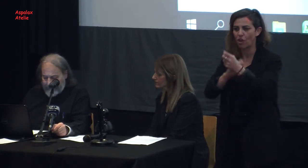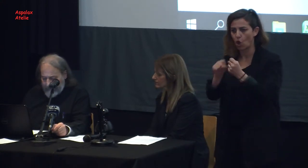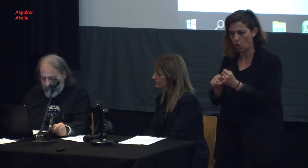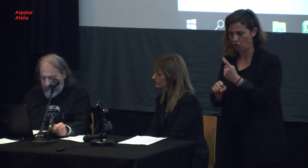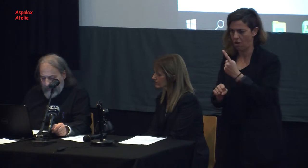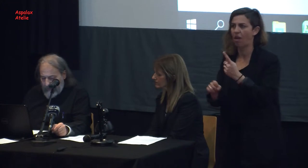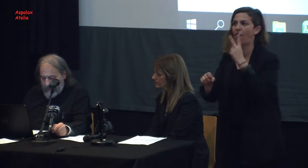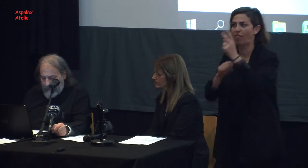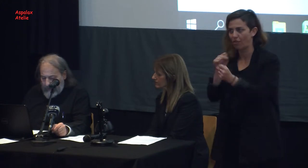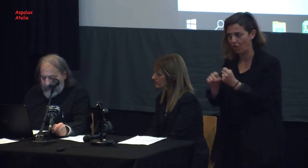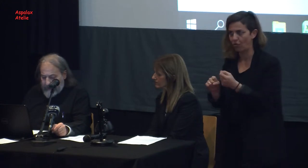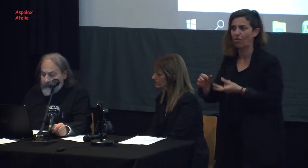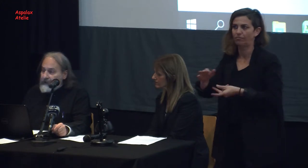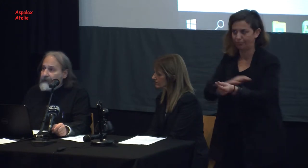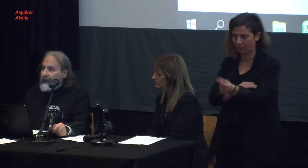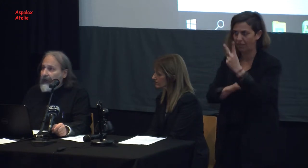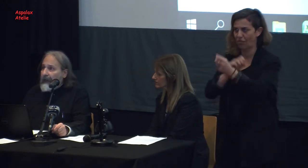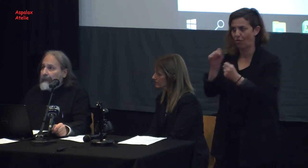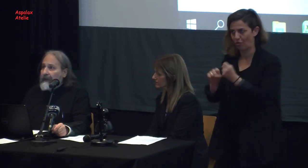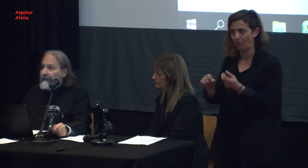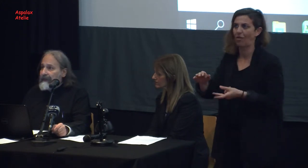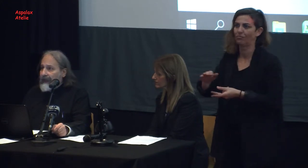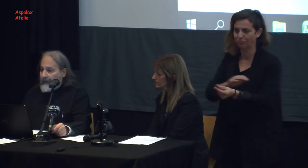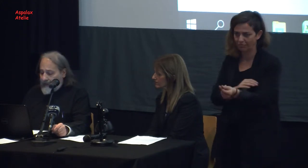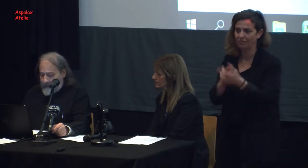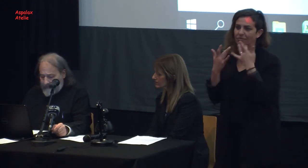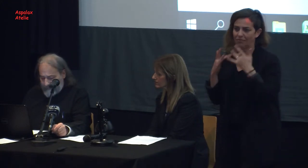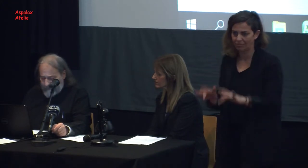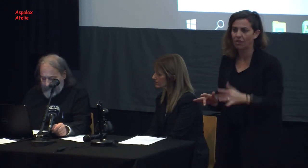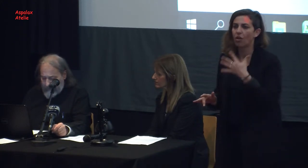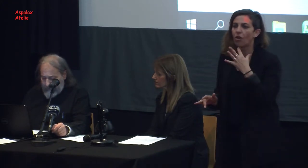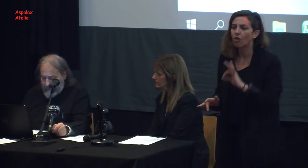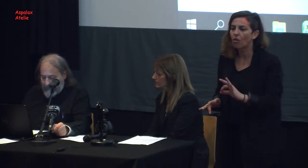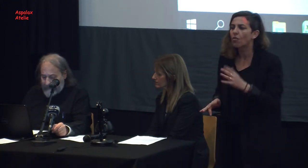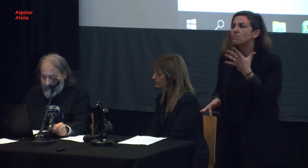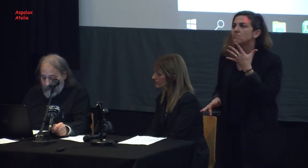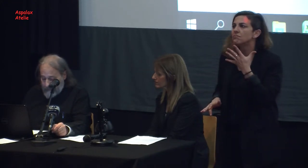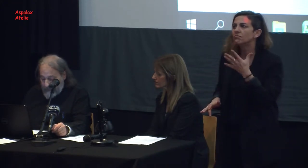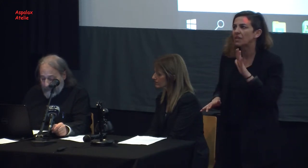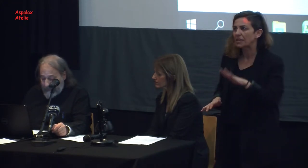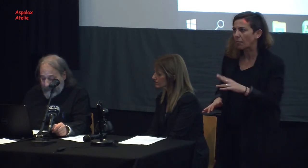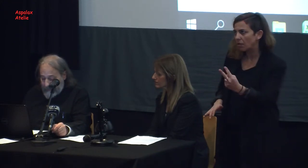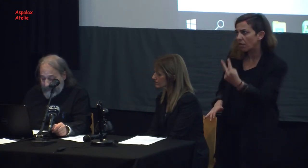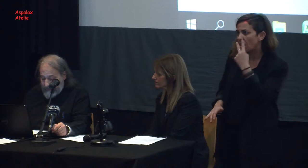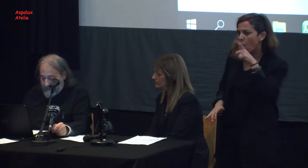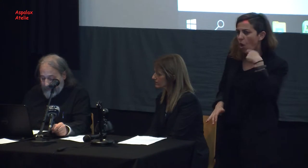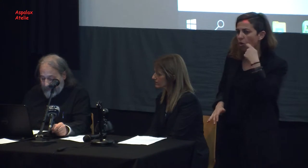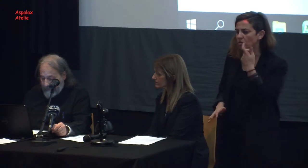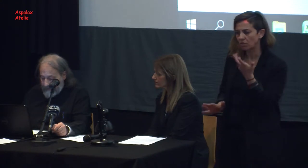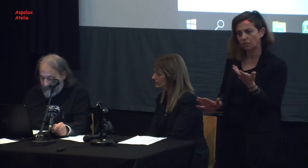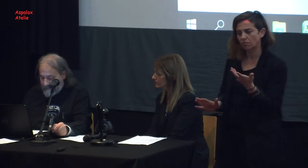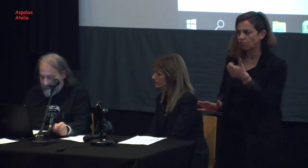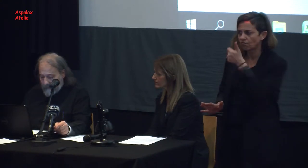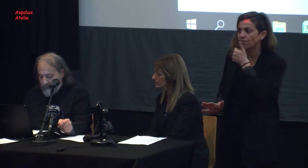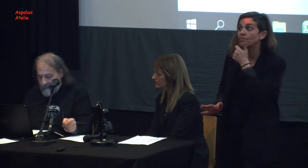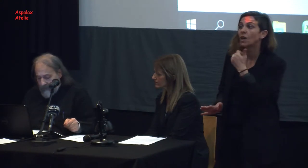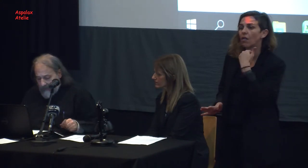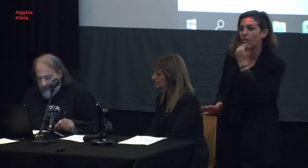ένας. Ίσως επειδή δεν μας άντεχαν. Κράτησαν όμως μια πολύ καλή σχέση μαζί